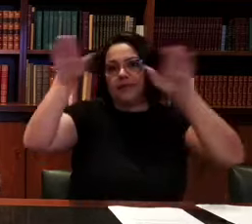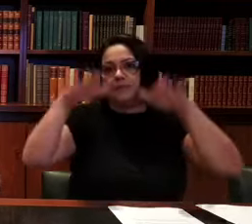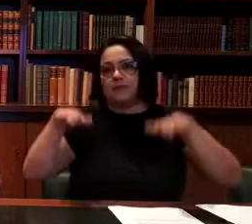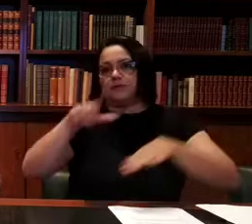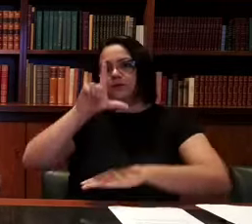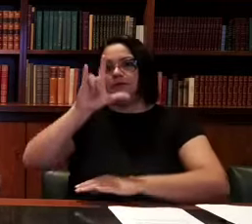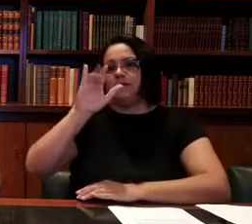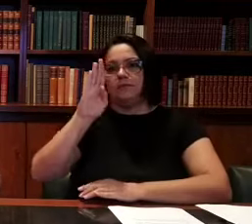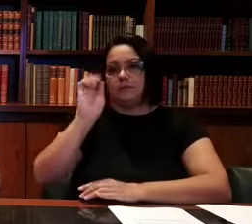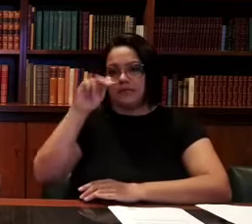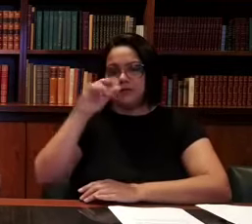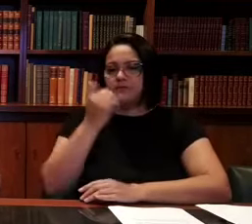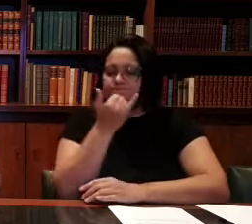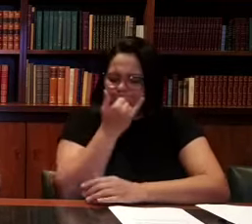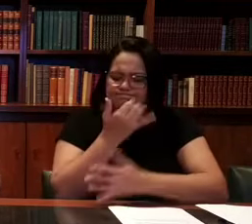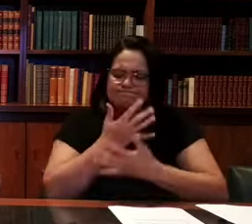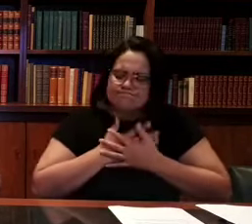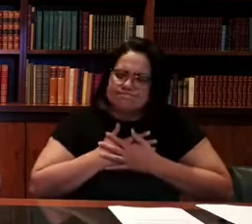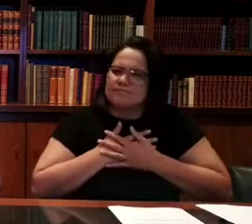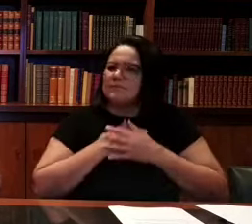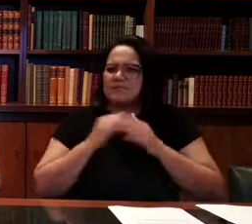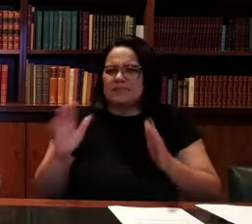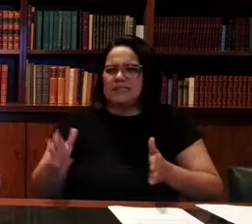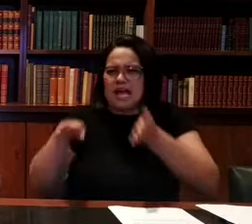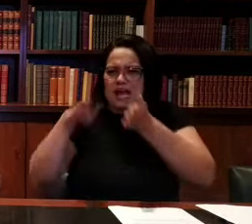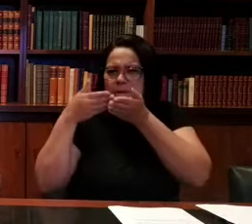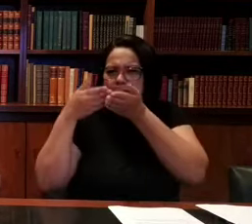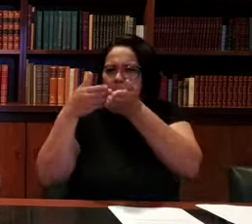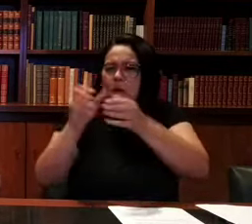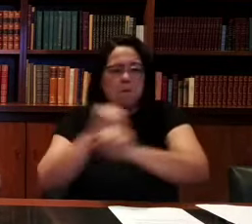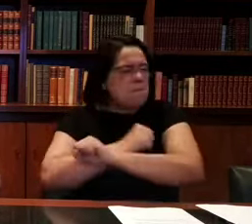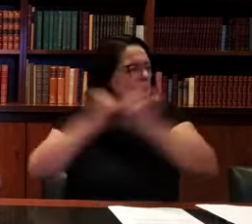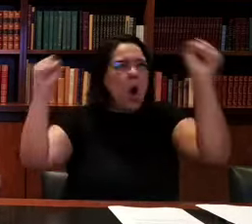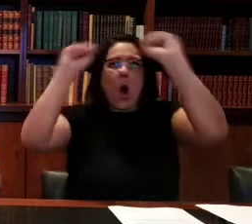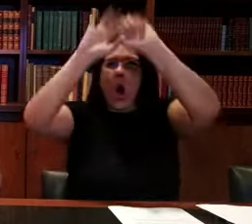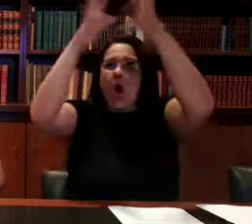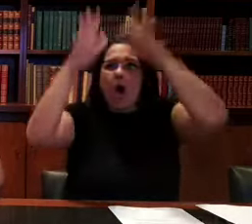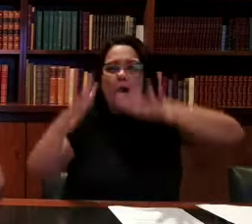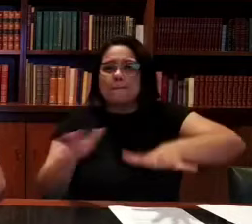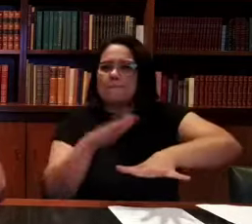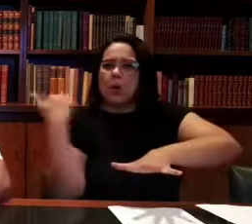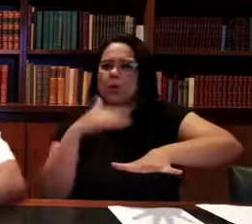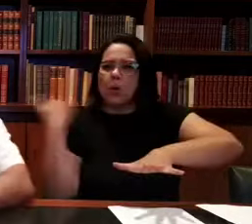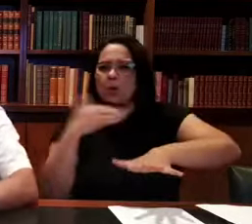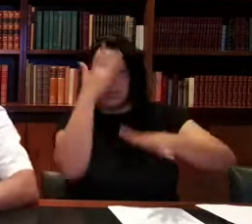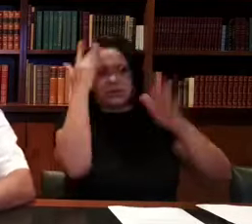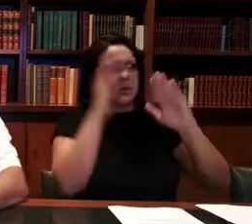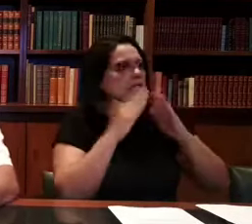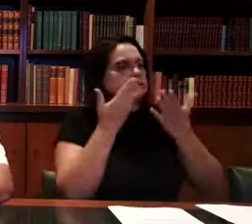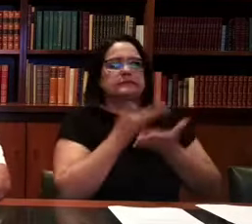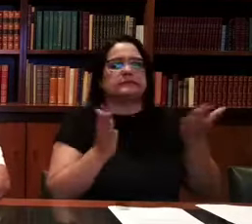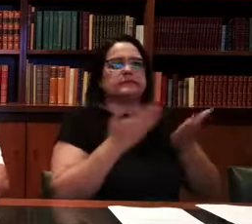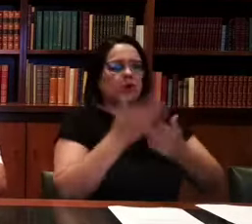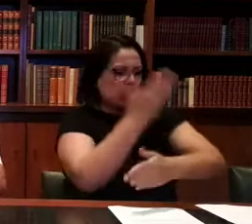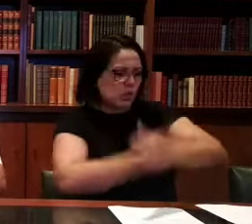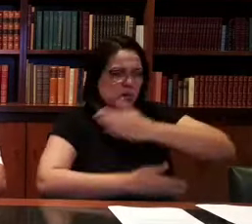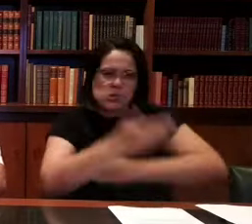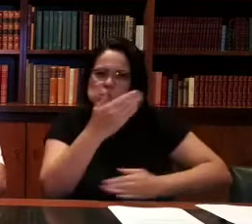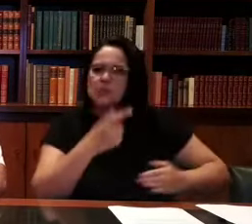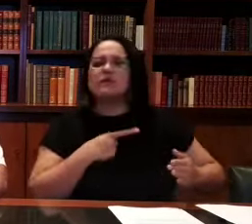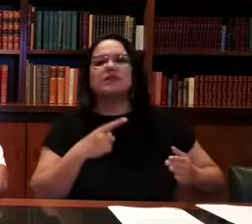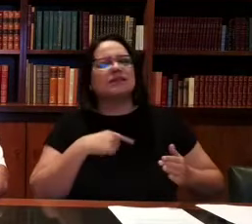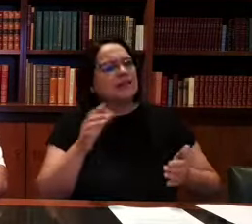lamentável incidente né Daqui a explosão lá no posto que matou algumas pessoas usando o jogo muitas outras multi do outra